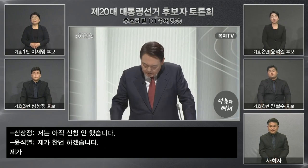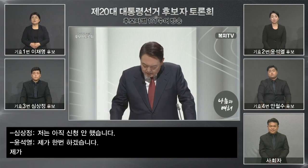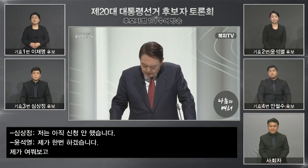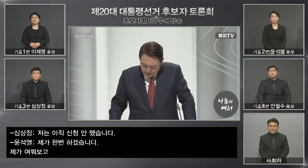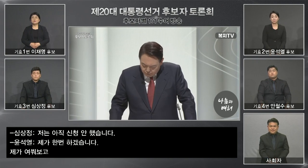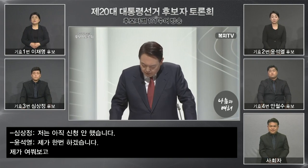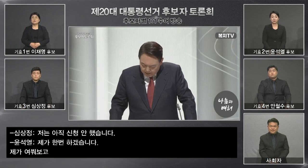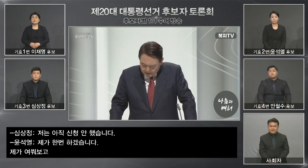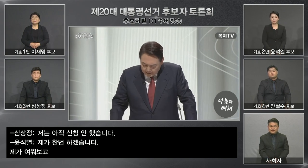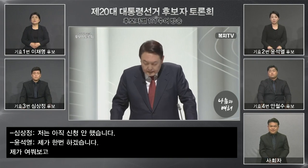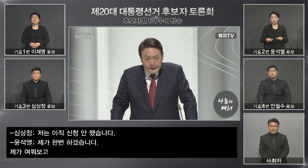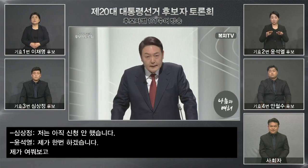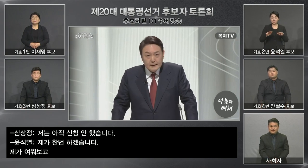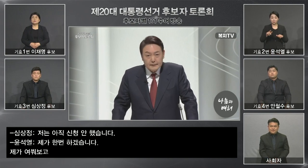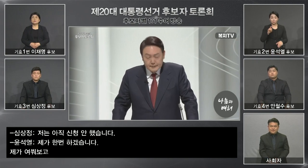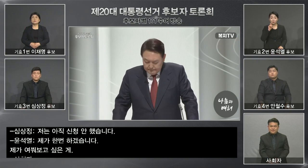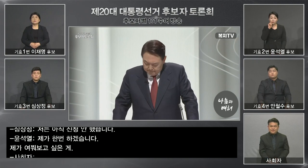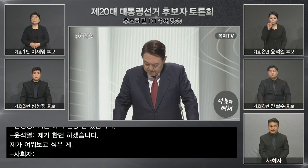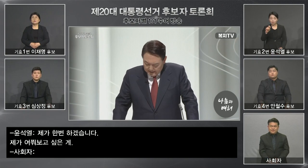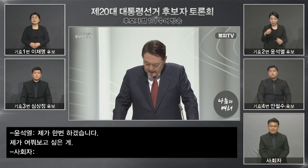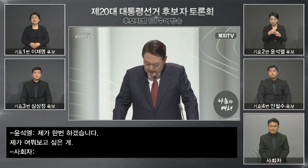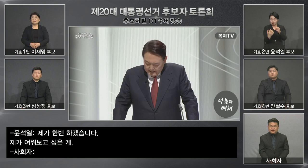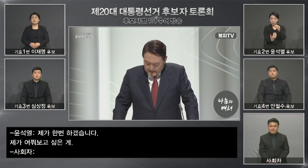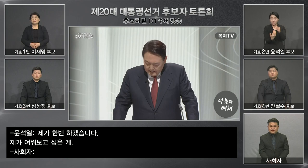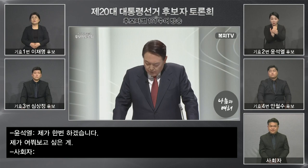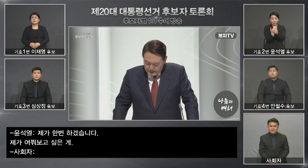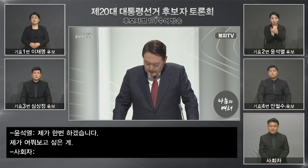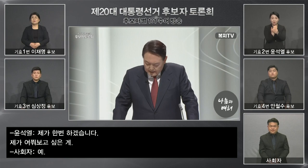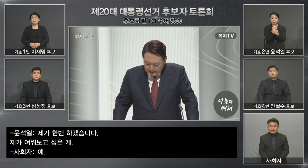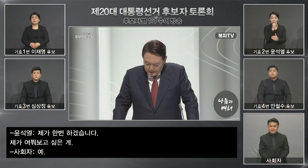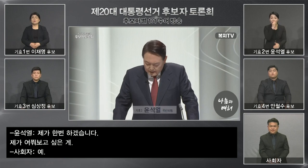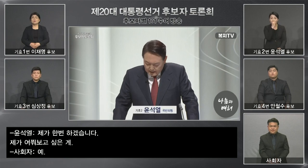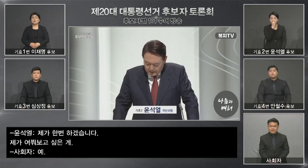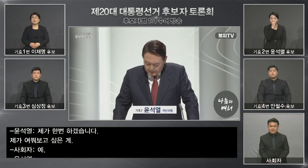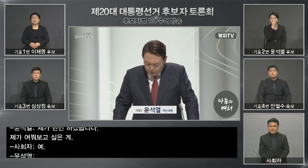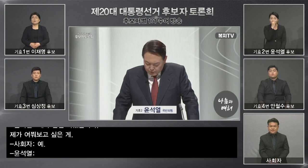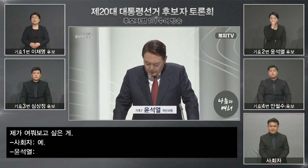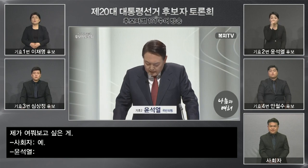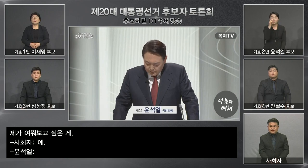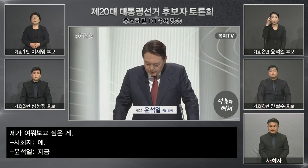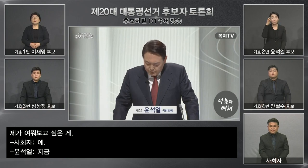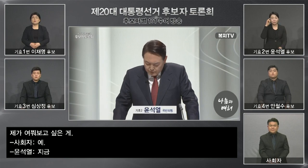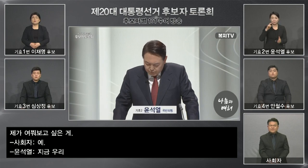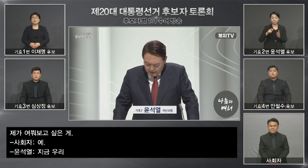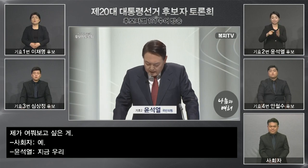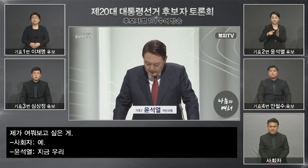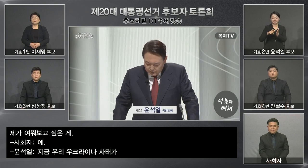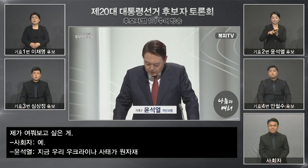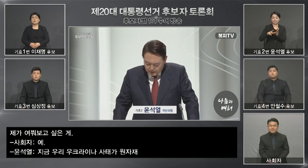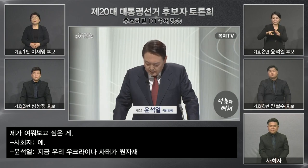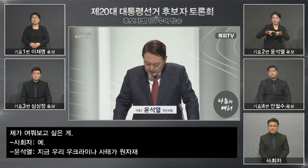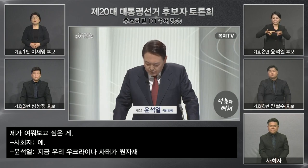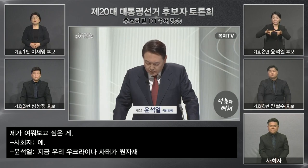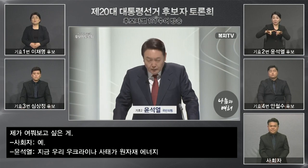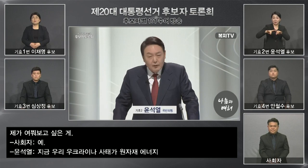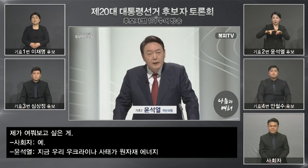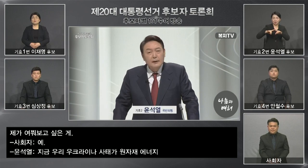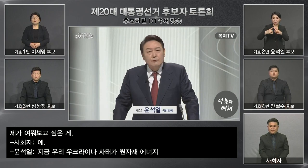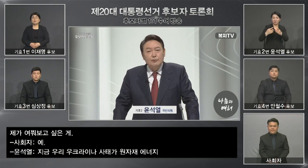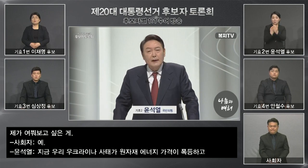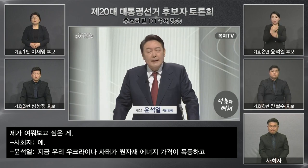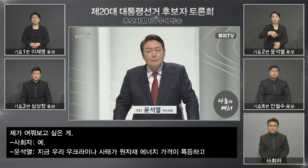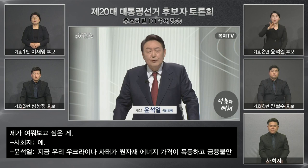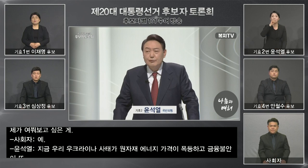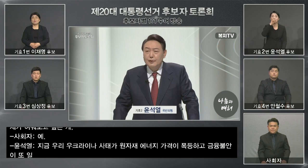지금 우리 우크라이나 사태가 지금 원자재 에너지 가격이 폭동하고 금융 불안이 또 일어날 수 있고